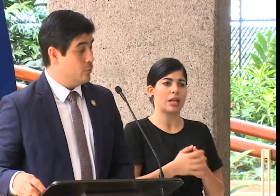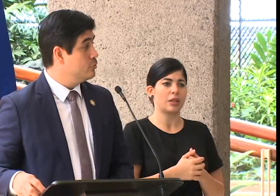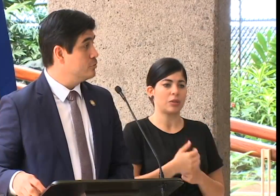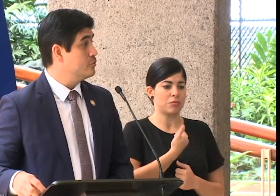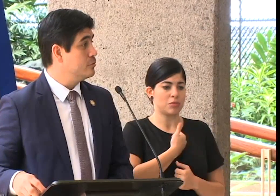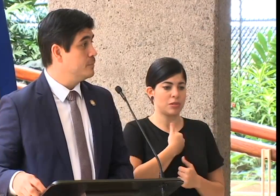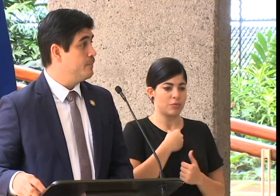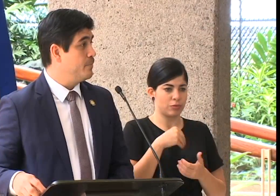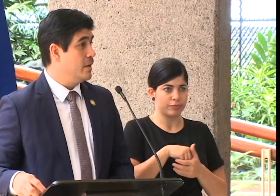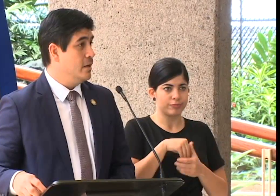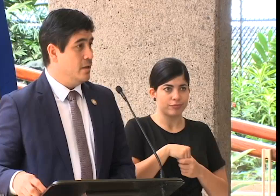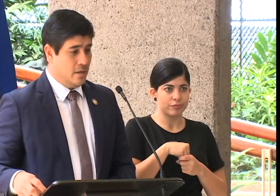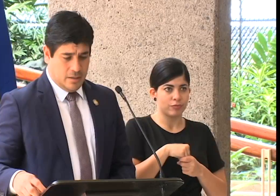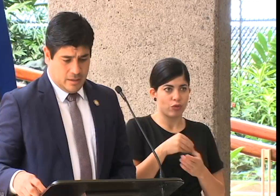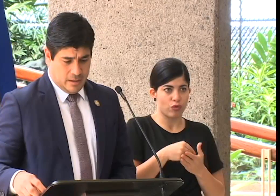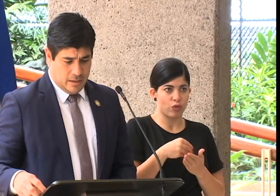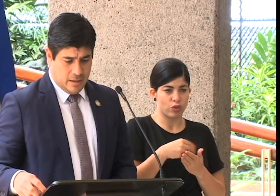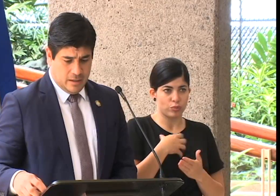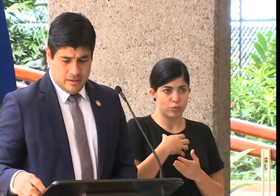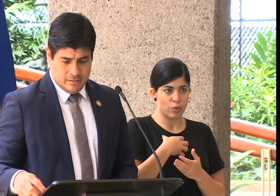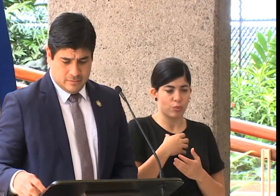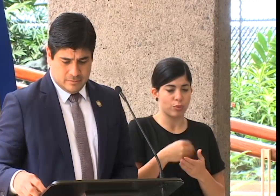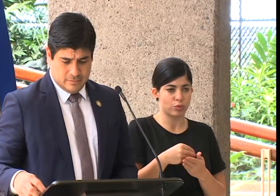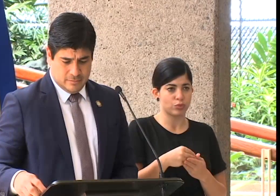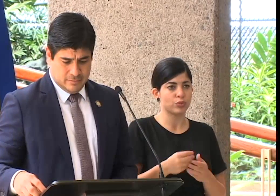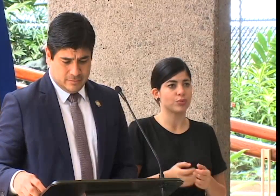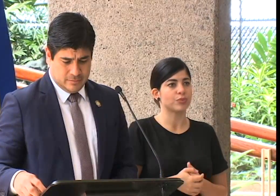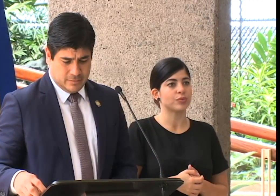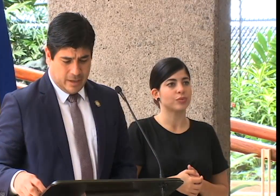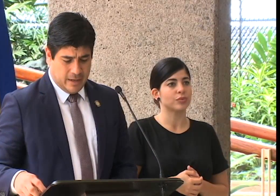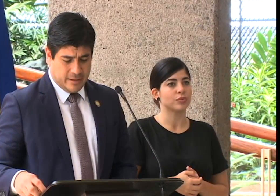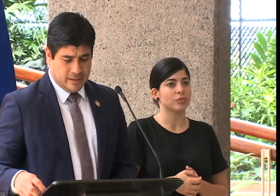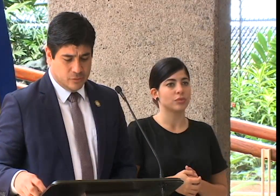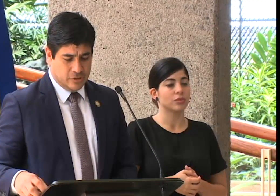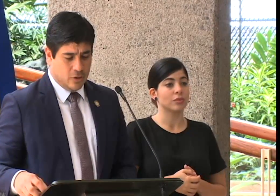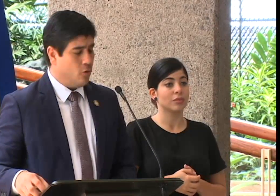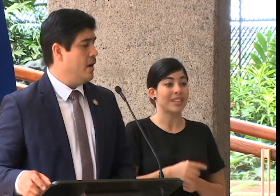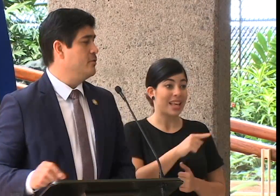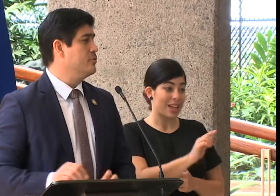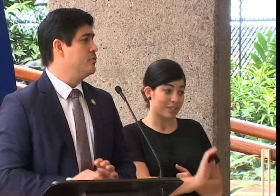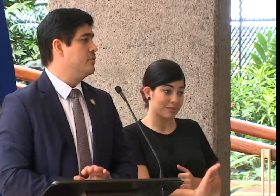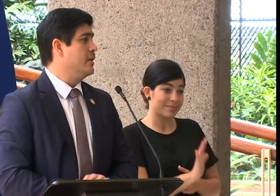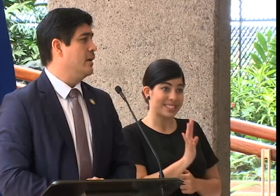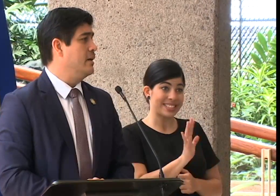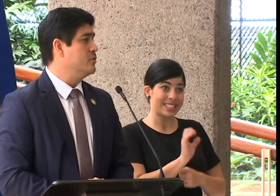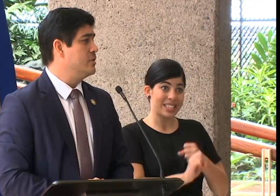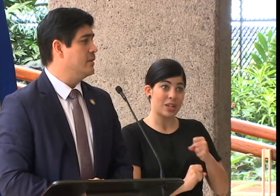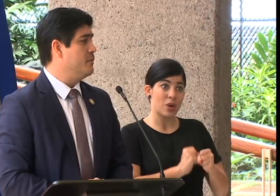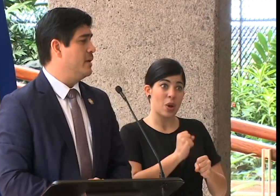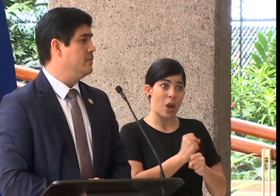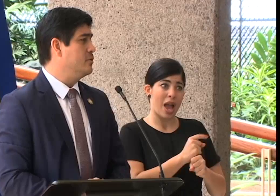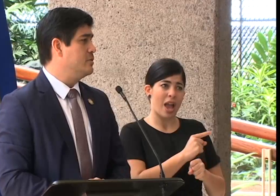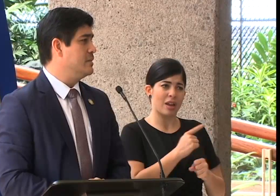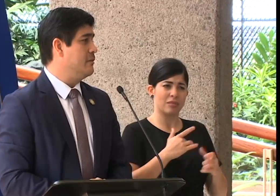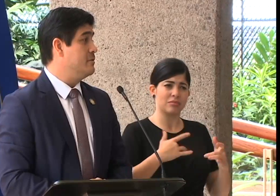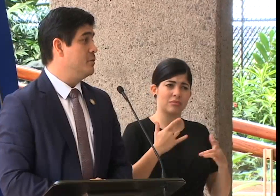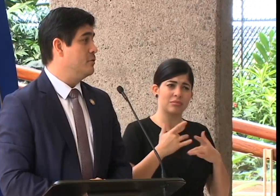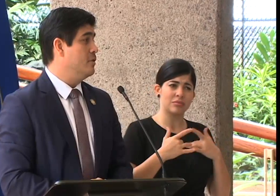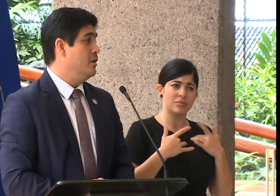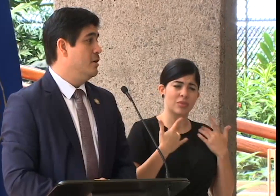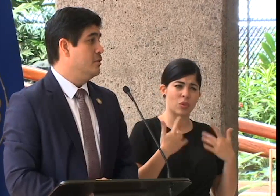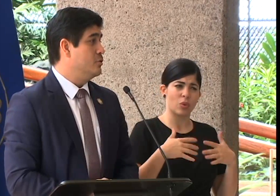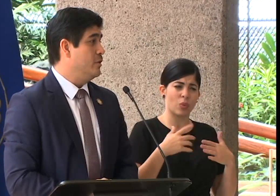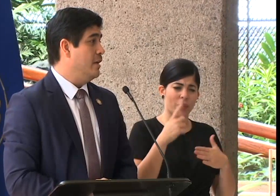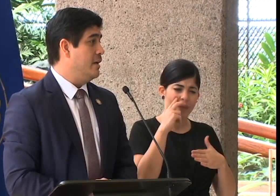con sus recursos. Y que alguien a sus 5 años tenga esos sentimientos y esa